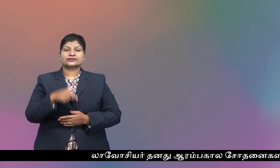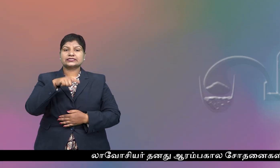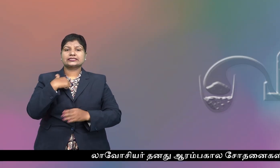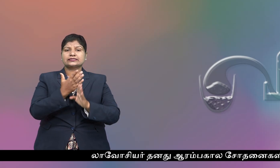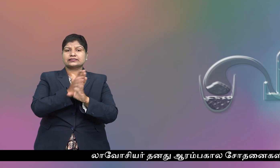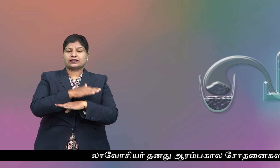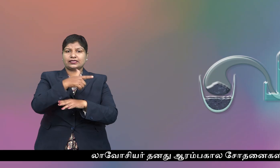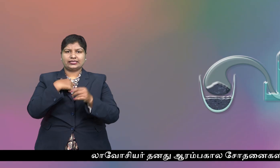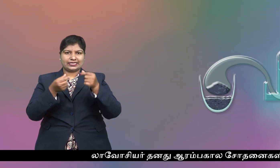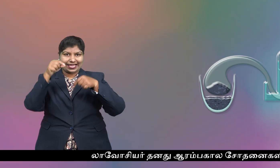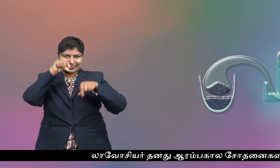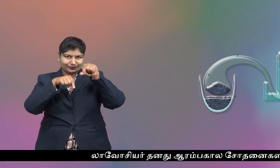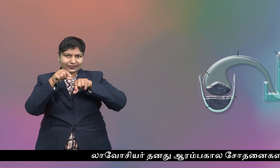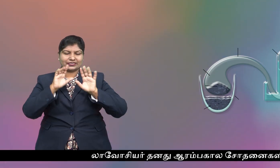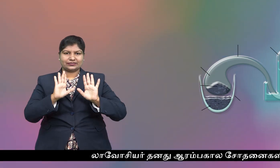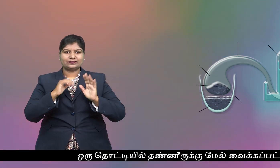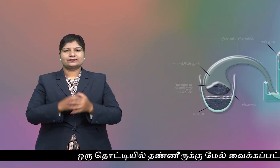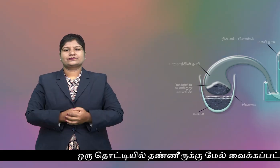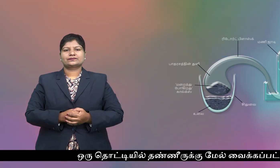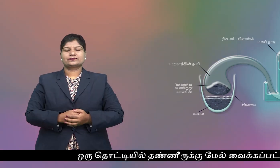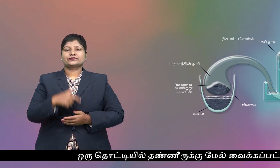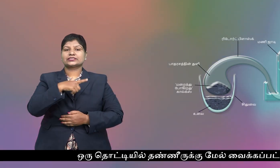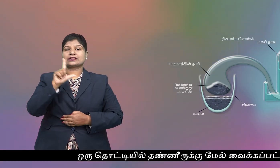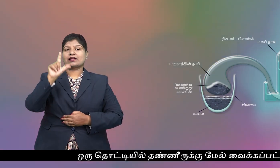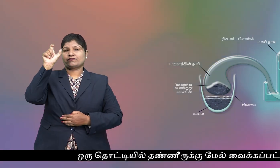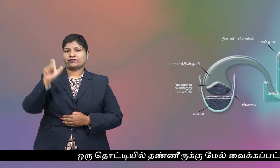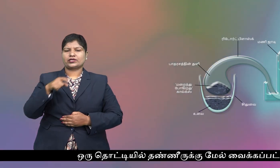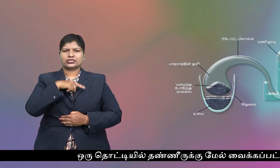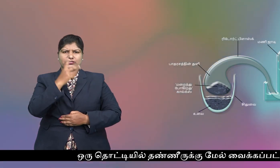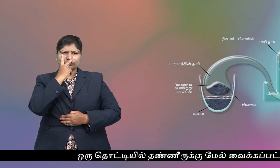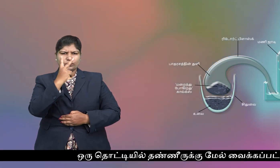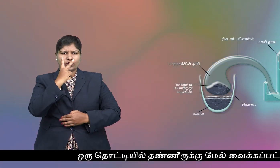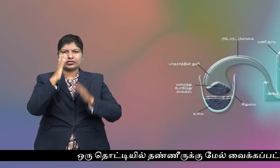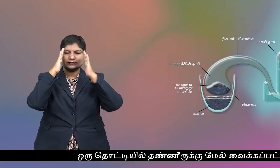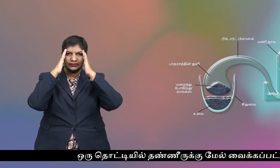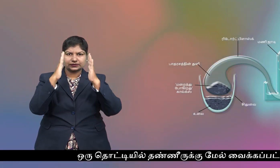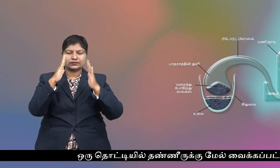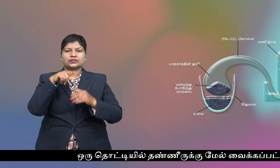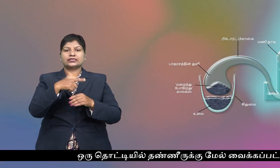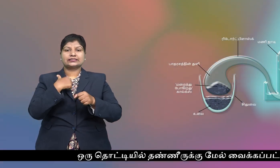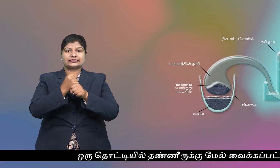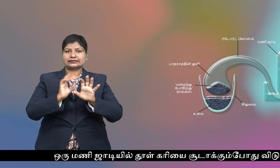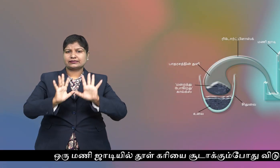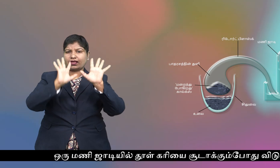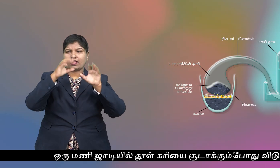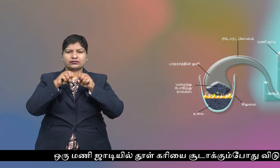லாவோசியர் தனது ஆரம்ப கால சோதனைகளில் ஒரு தொட்டியில் தண்ணீருக்கு மேல் வைக்கப்பட்டிருந்த ஒரு மணி